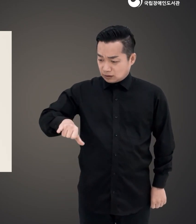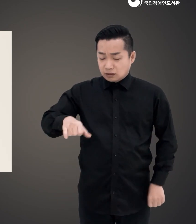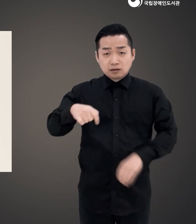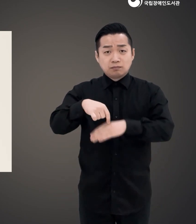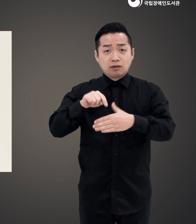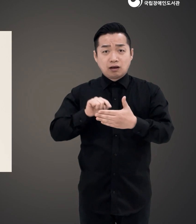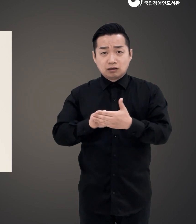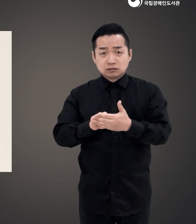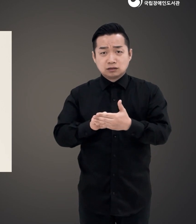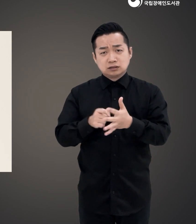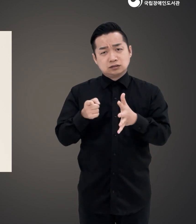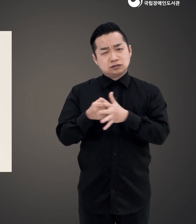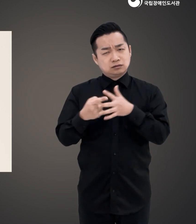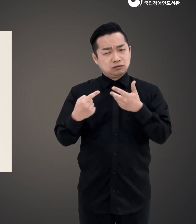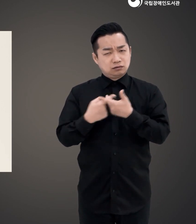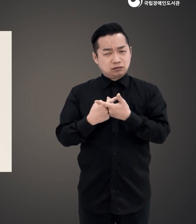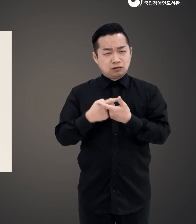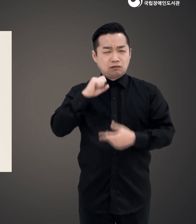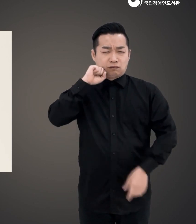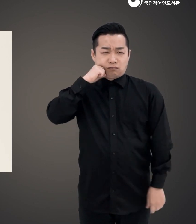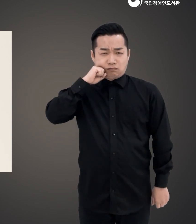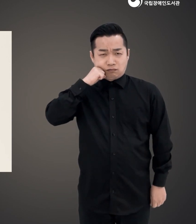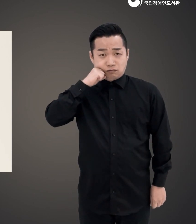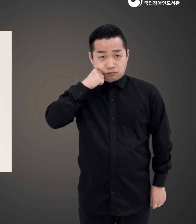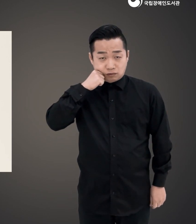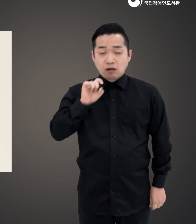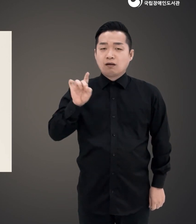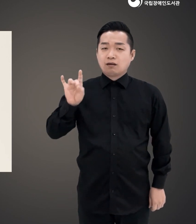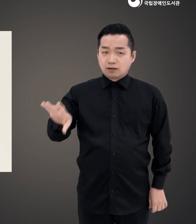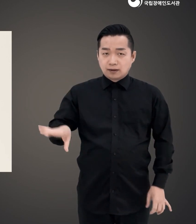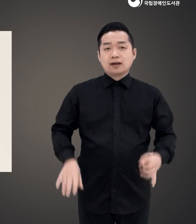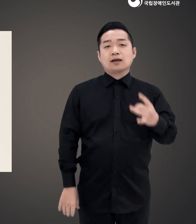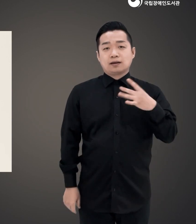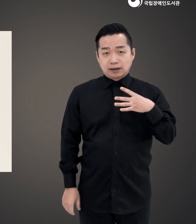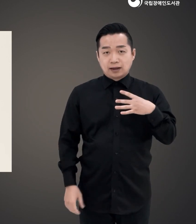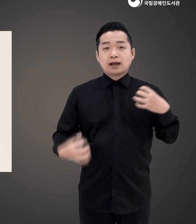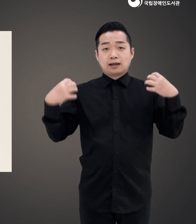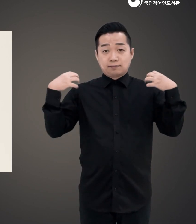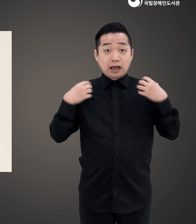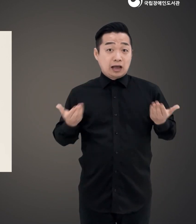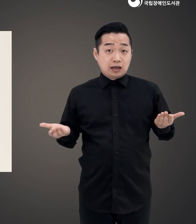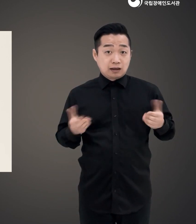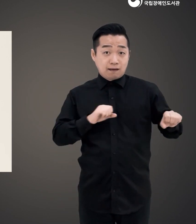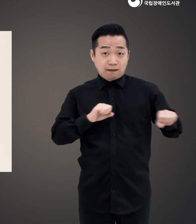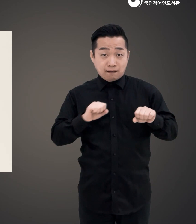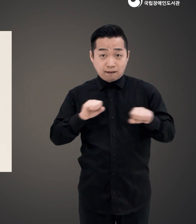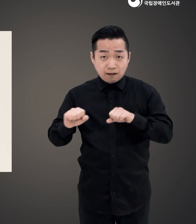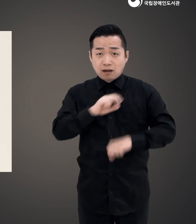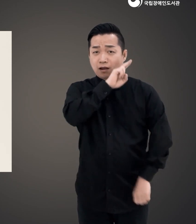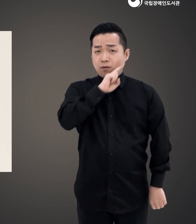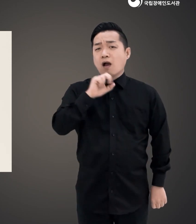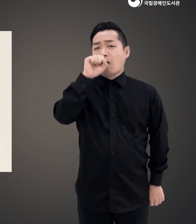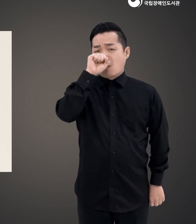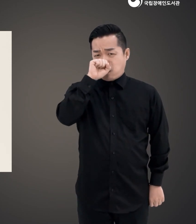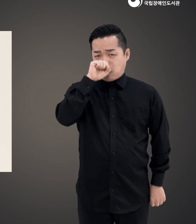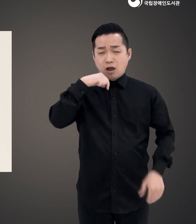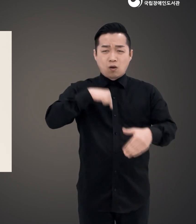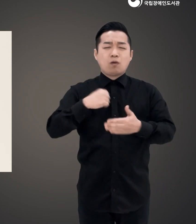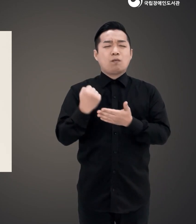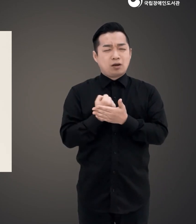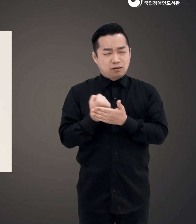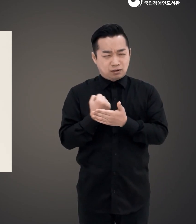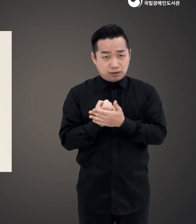아이의 마음을 종잡을 수가 없었다. 각자 자기 일 하면 얼마나 편하고 좋아